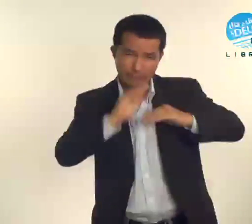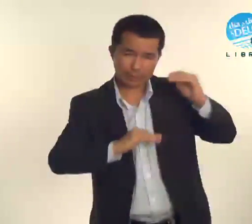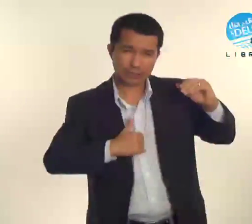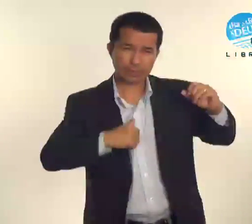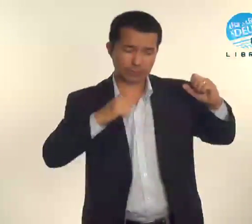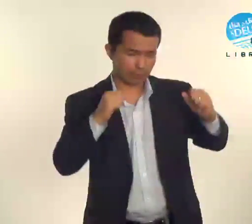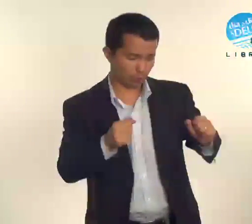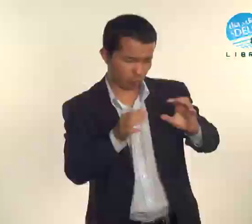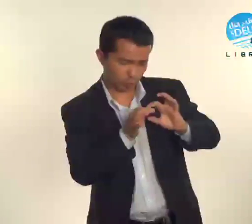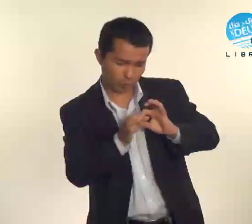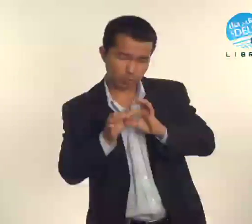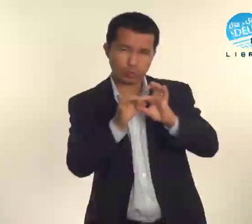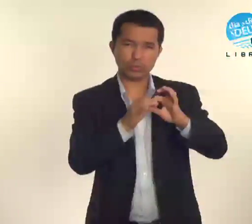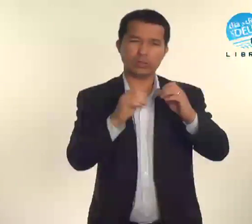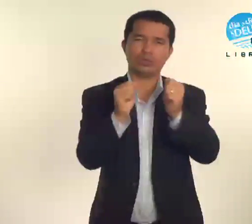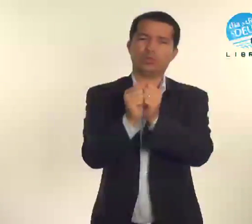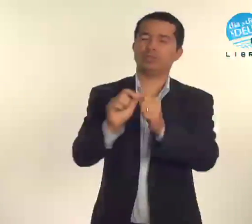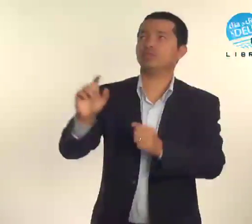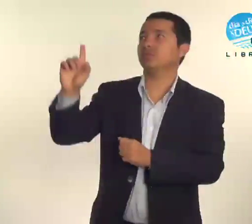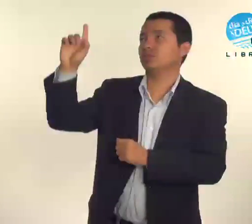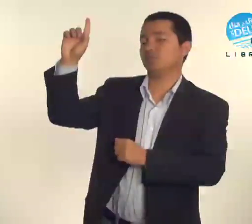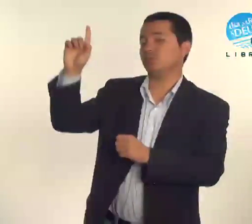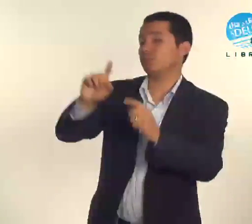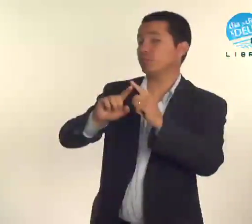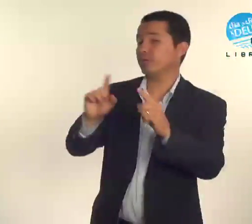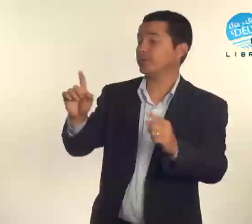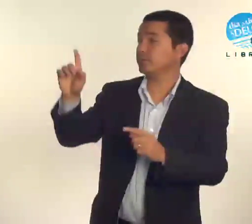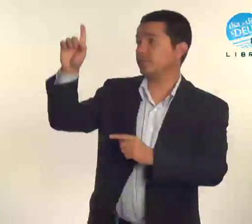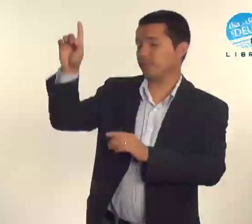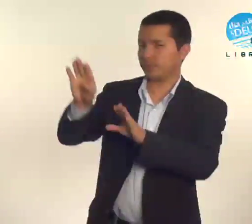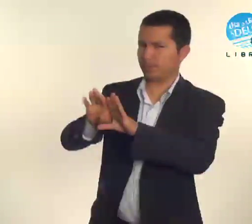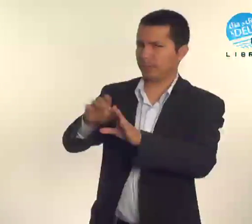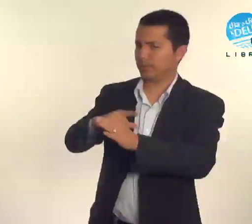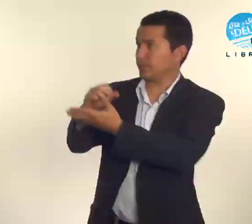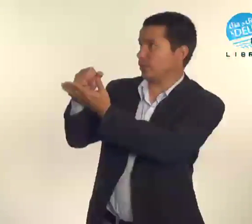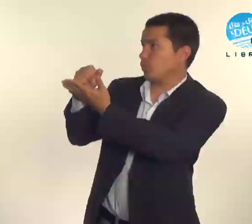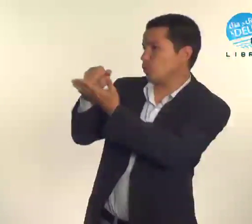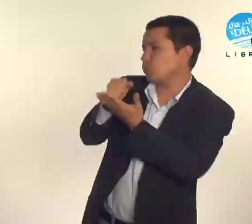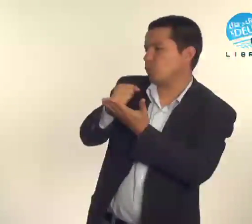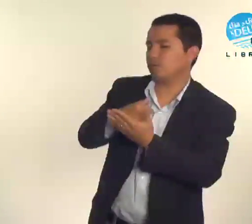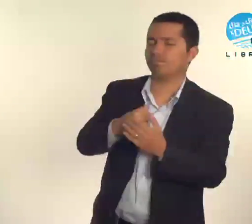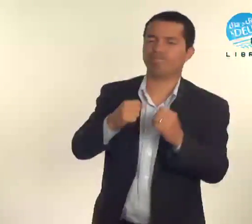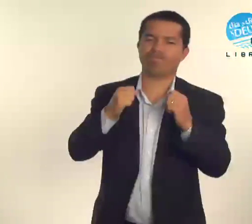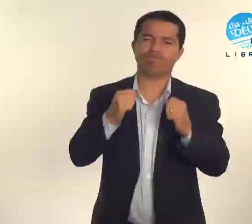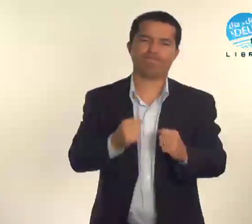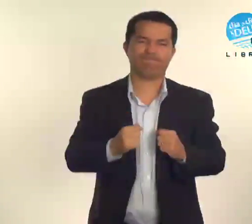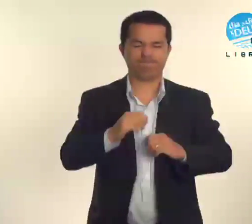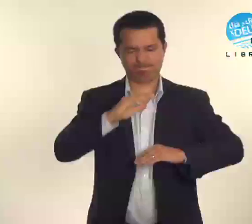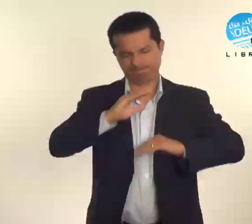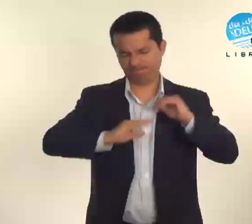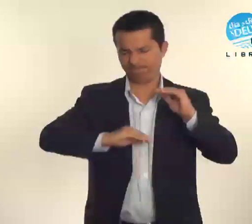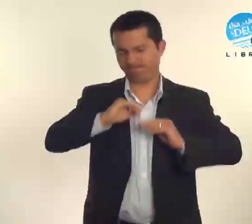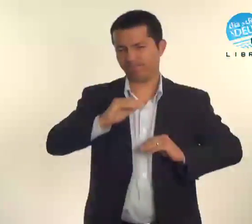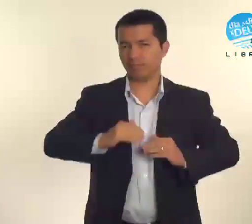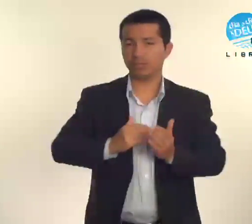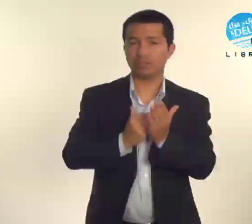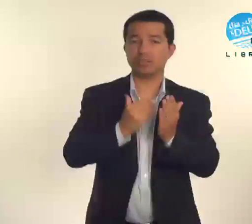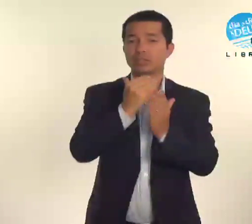ter essa comunhão com Deus. Mas Ele também nos capacita a sermos instrumentos